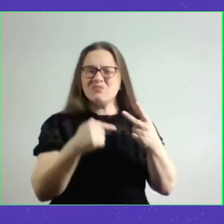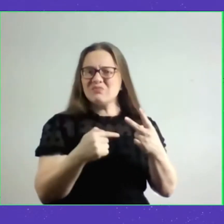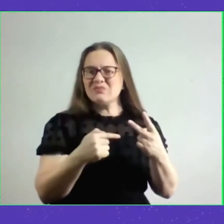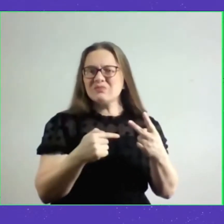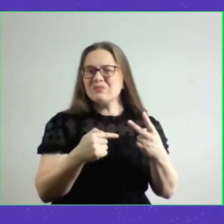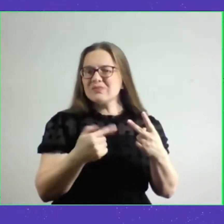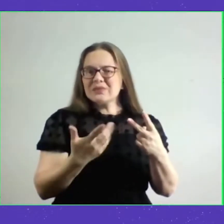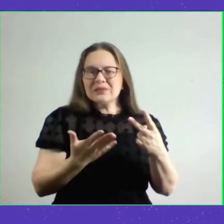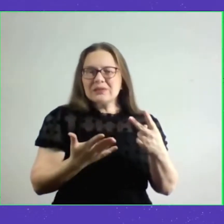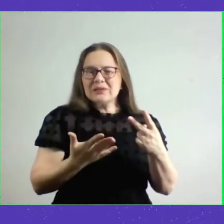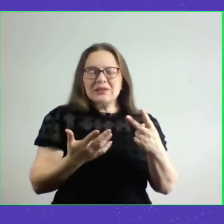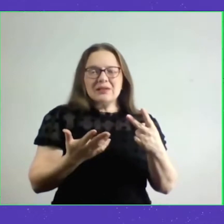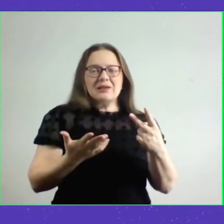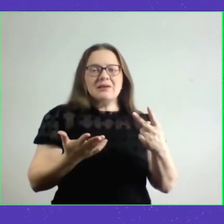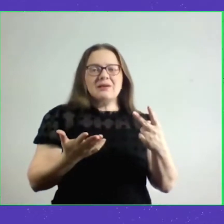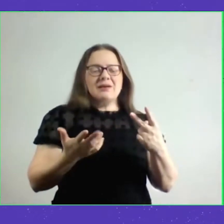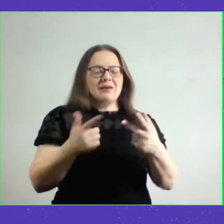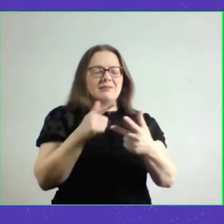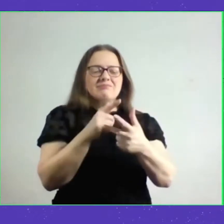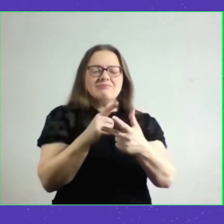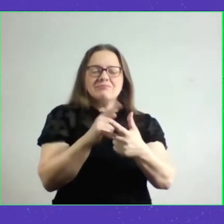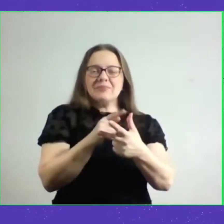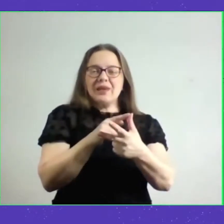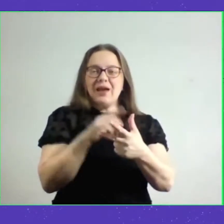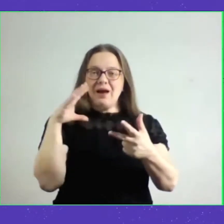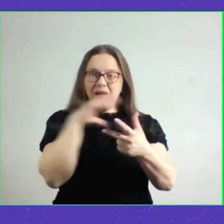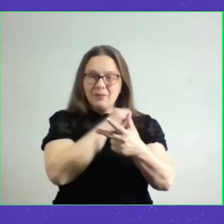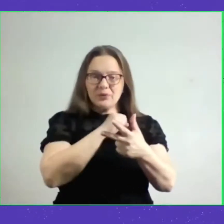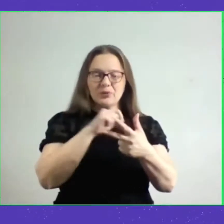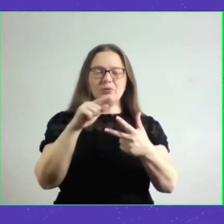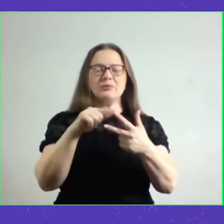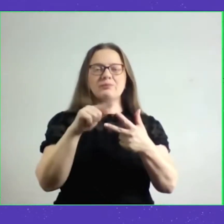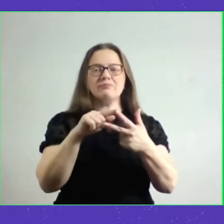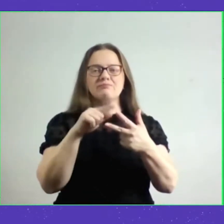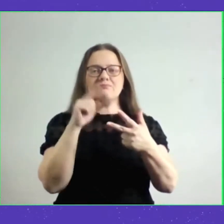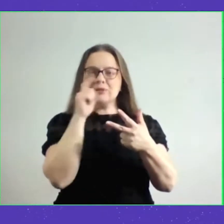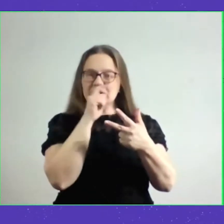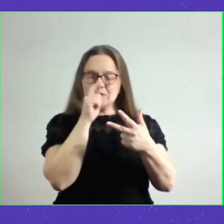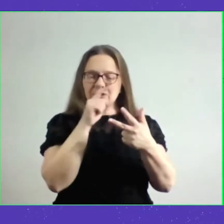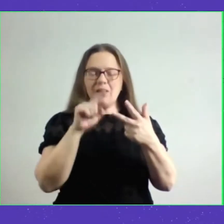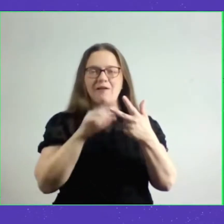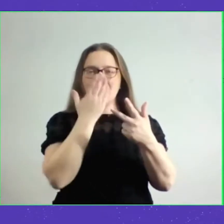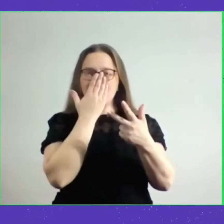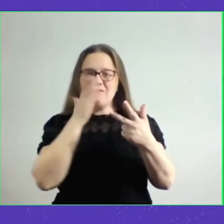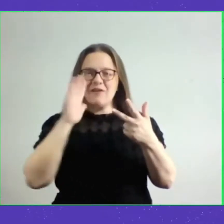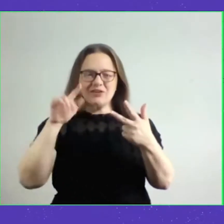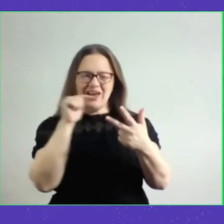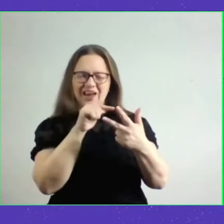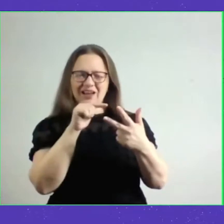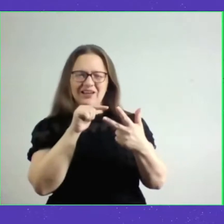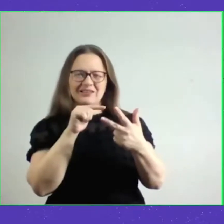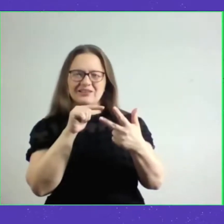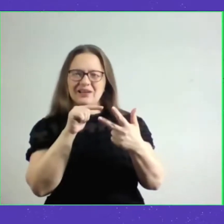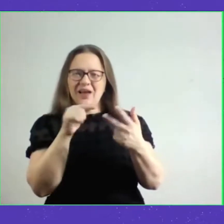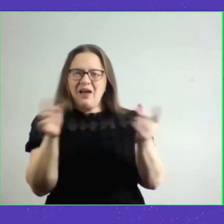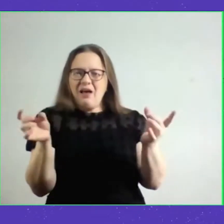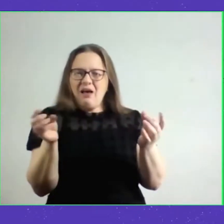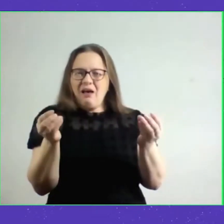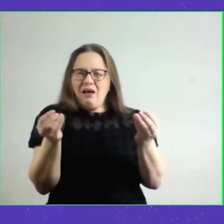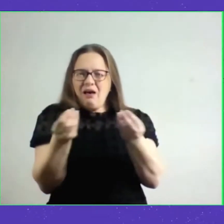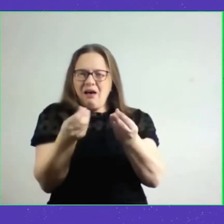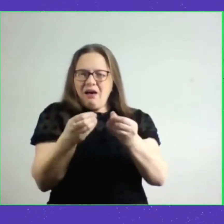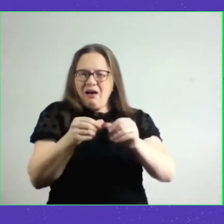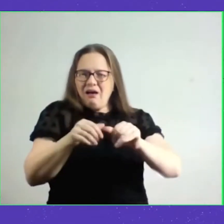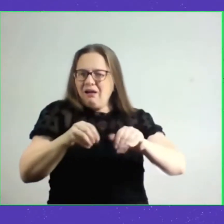elas passam. Chega um determinado tempo, elas têm uma data de validade, elas